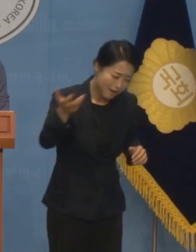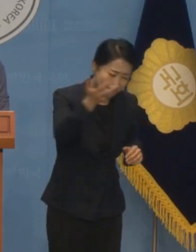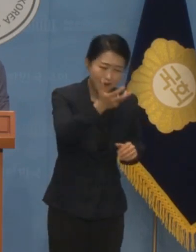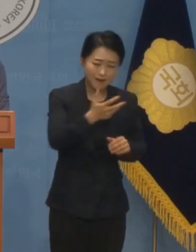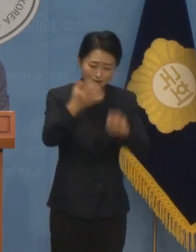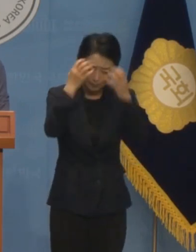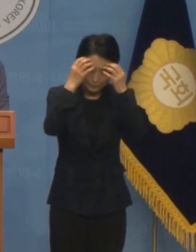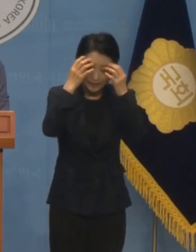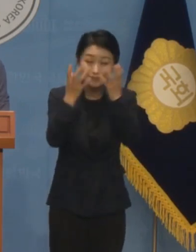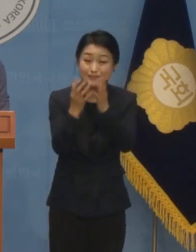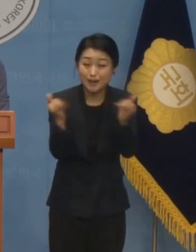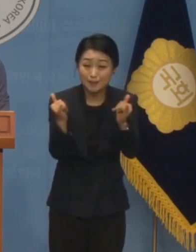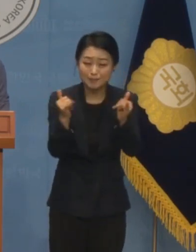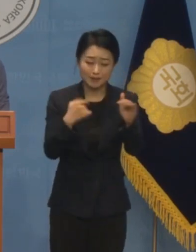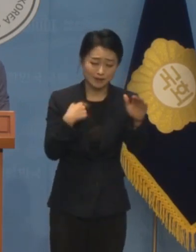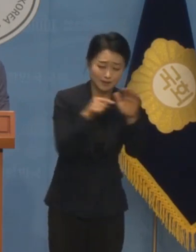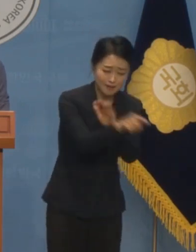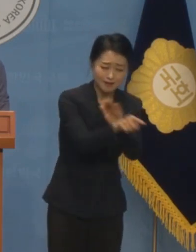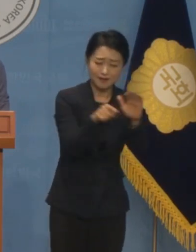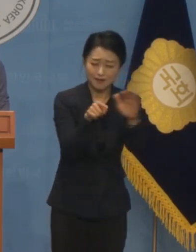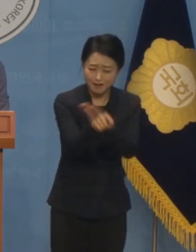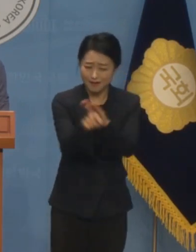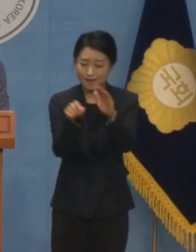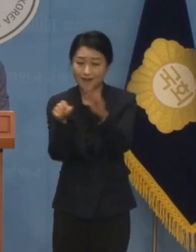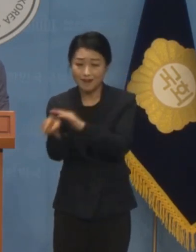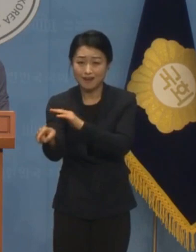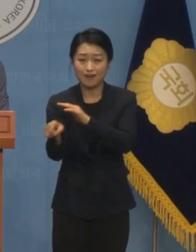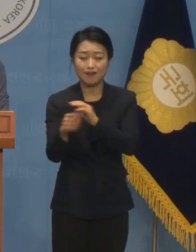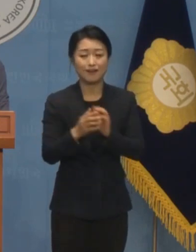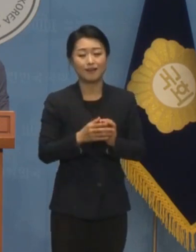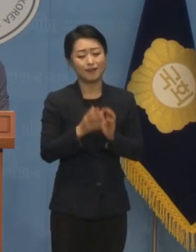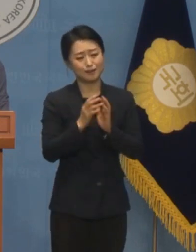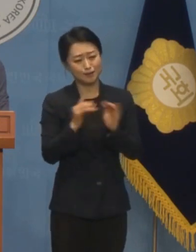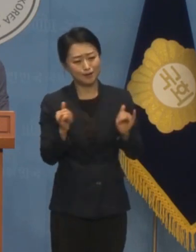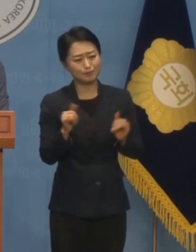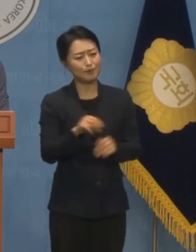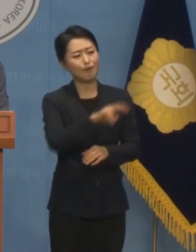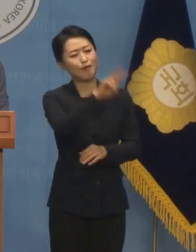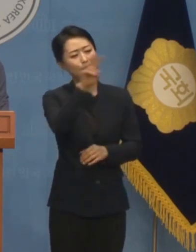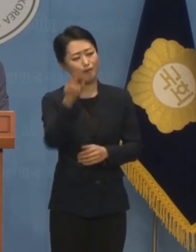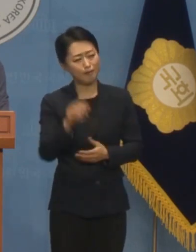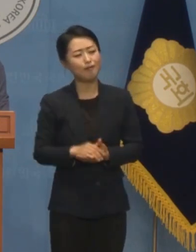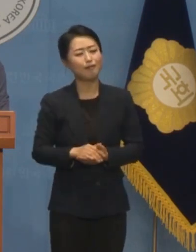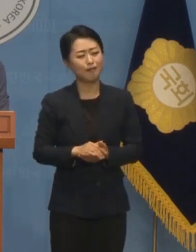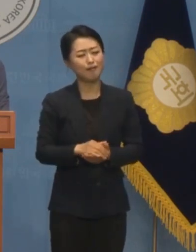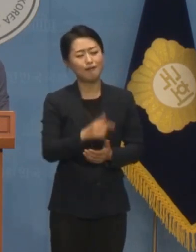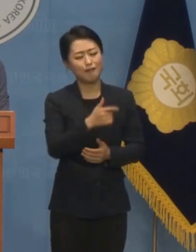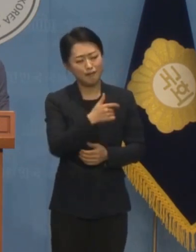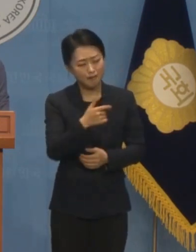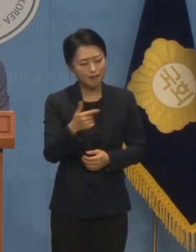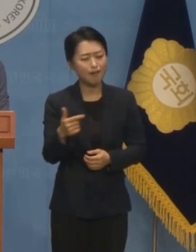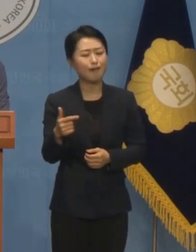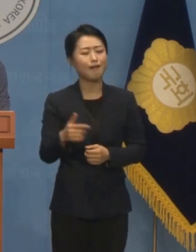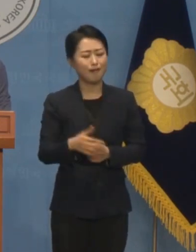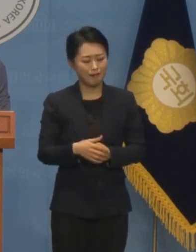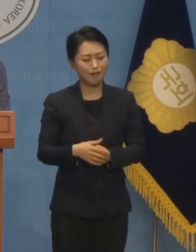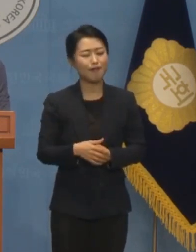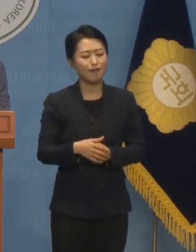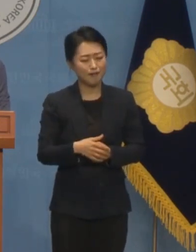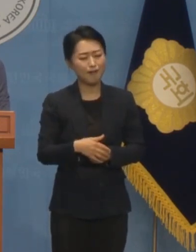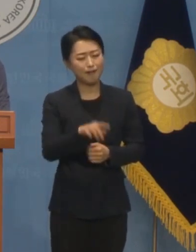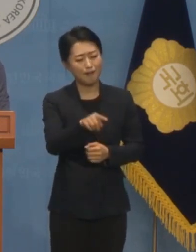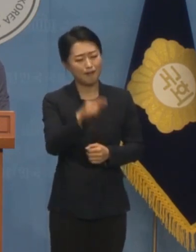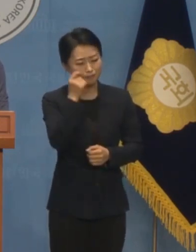방문하면서 전했던 현지 소식들로 우리 사회의 난민 인식 제고에도 큰 도움이 되었던 터라